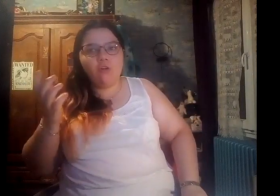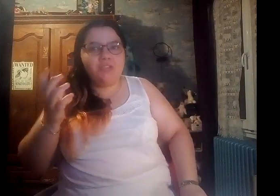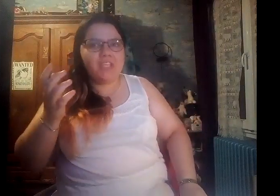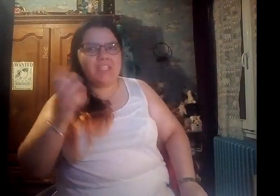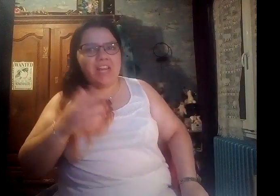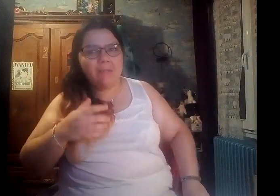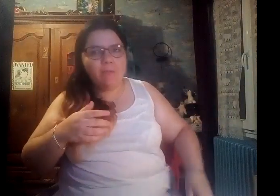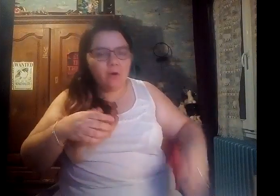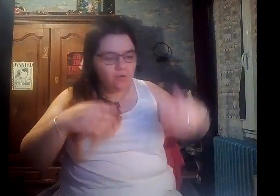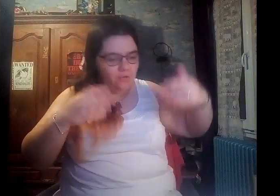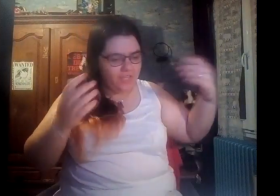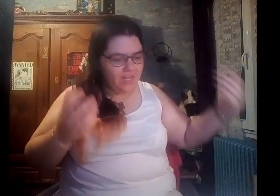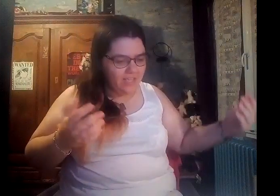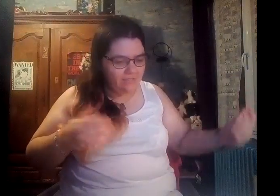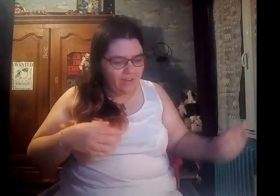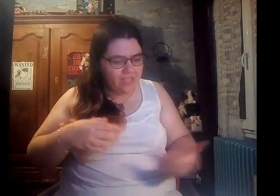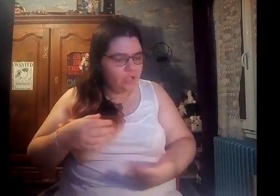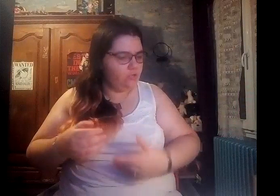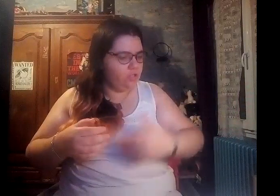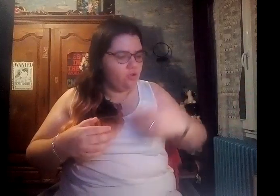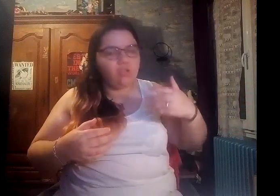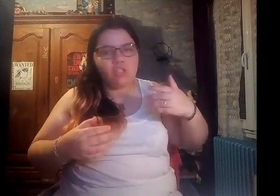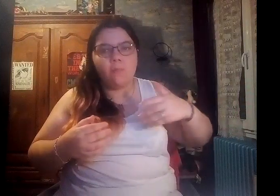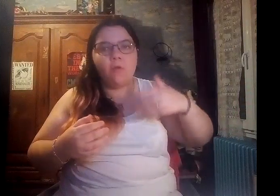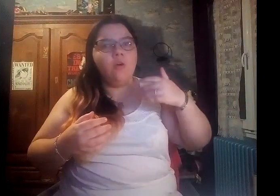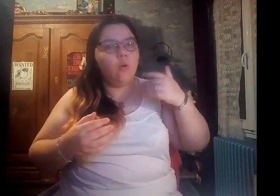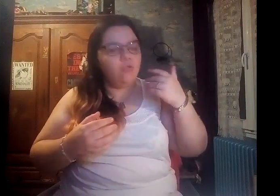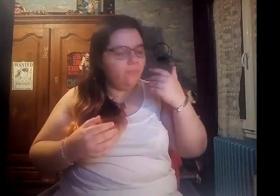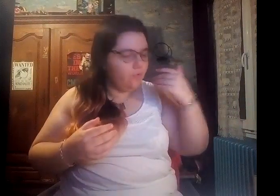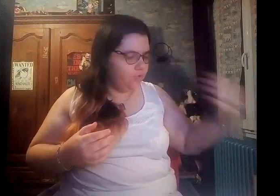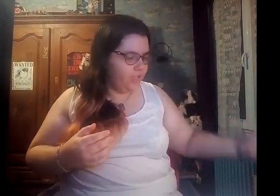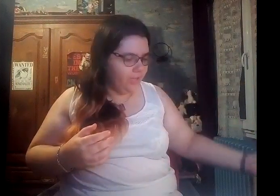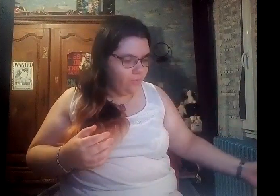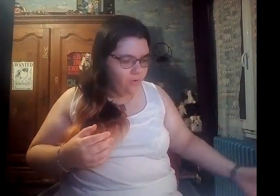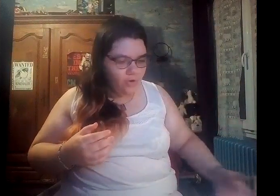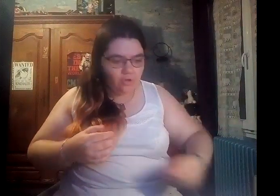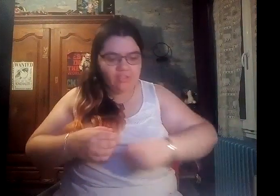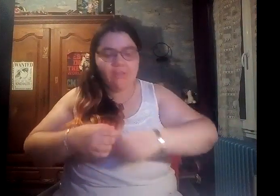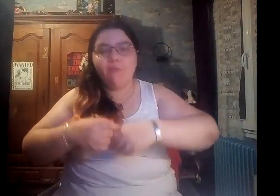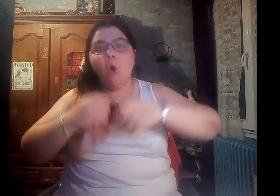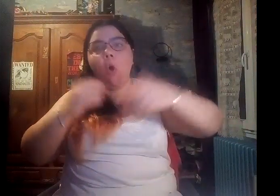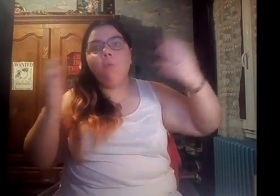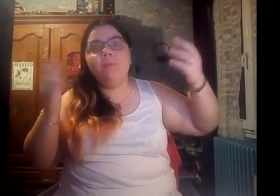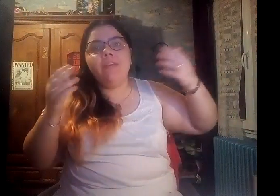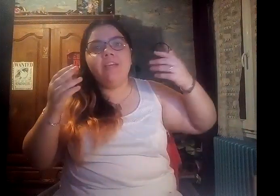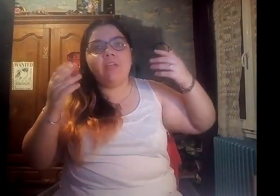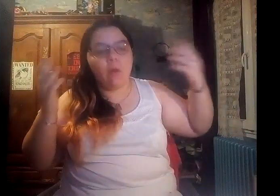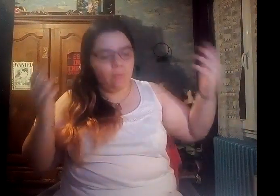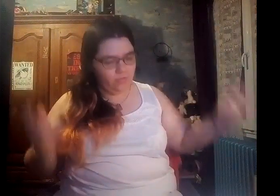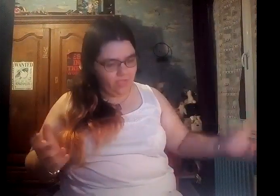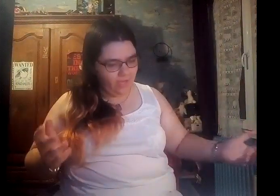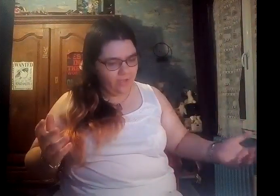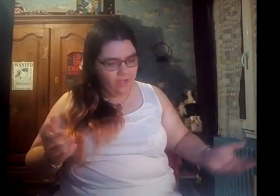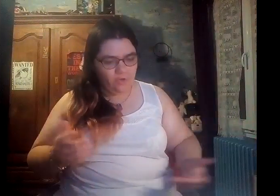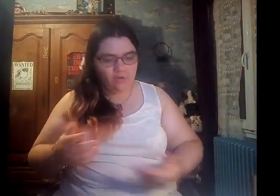des éléments des livres et des jeux se ressemblent au niveau du canon que ça veut obligatoirement dire que